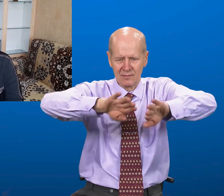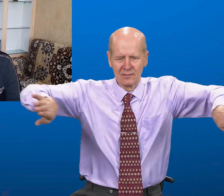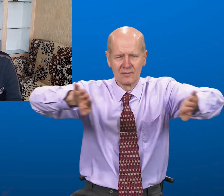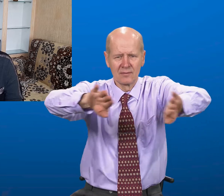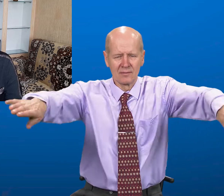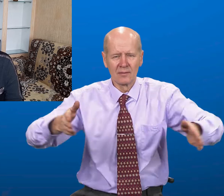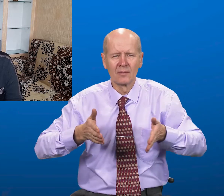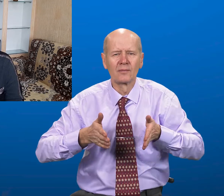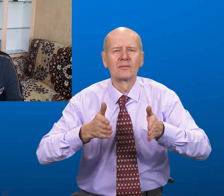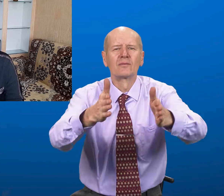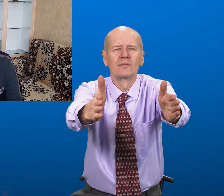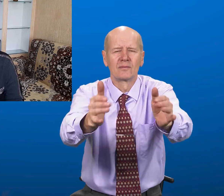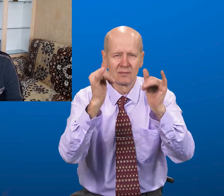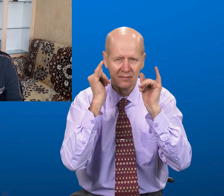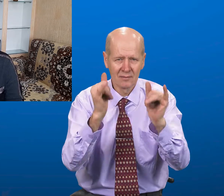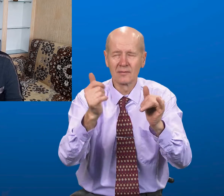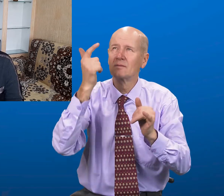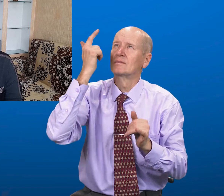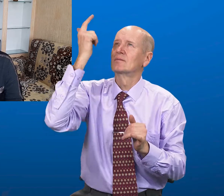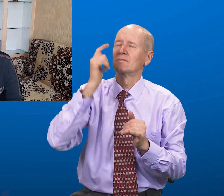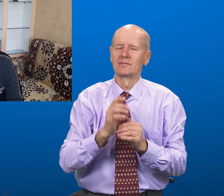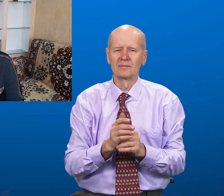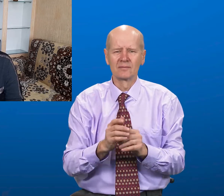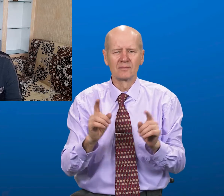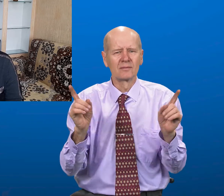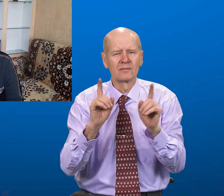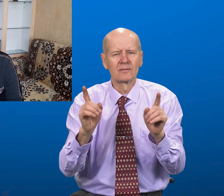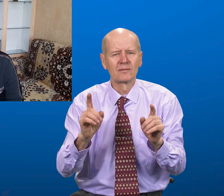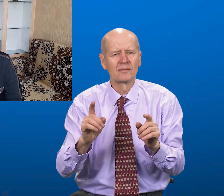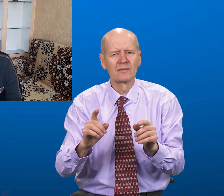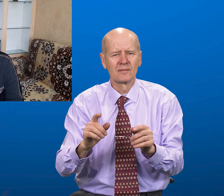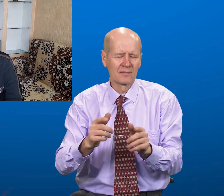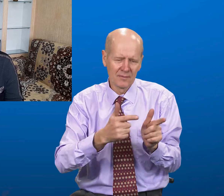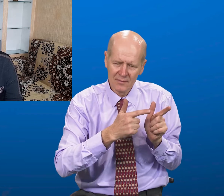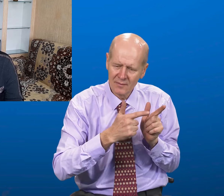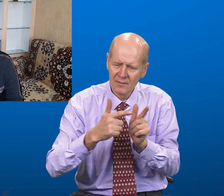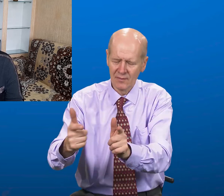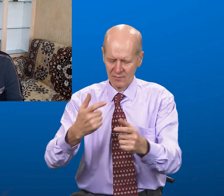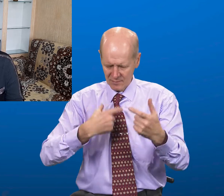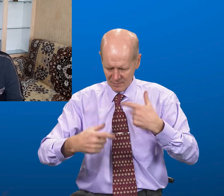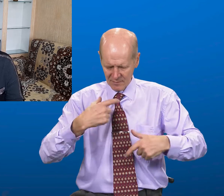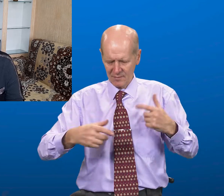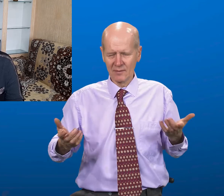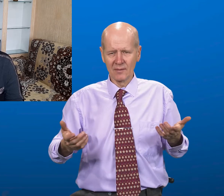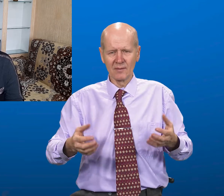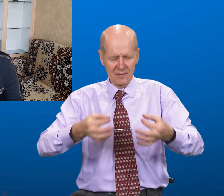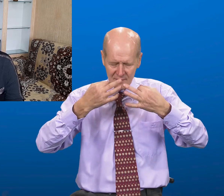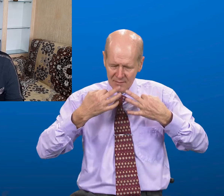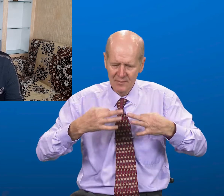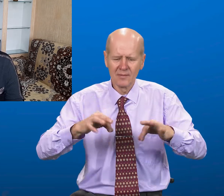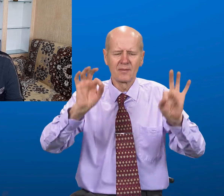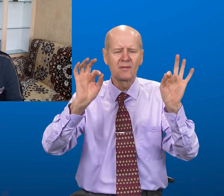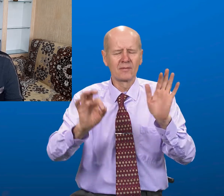называли крещением покаяния. И люди приходили к нему и узнавали, чтобы приготовить себя к встрече